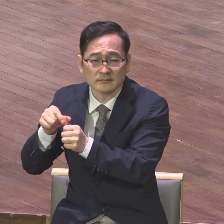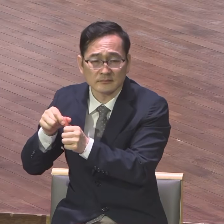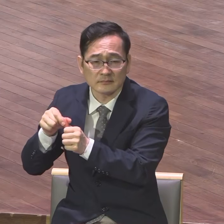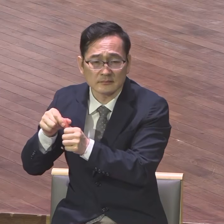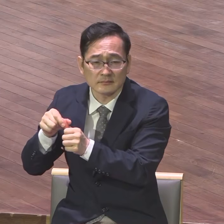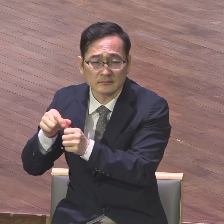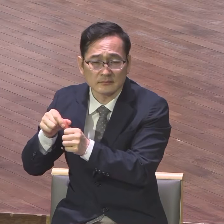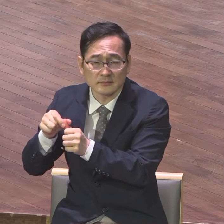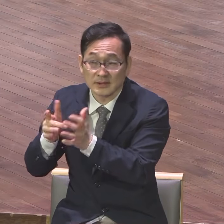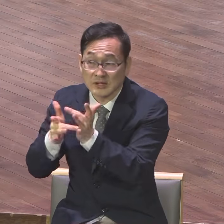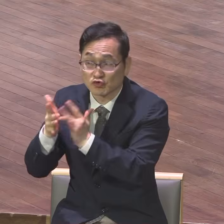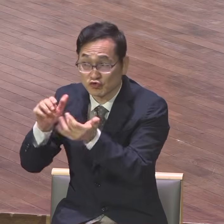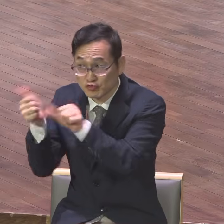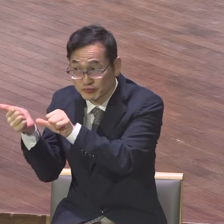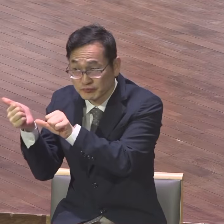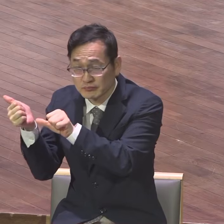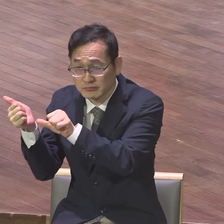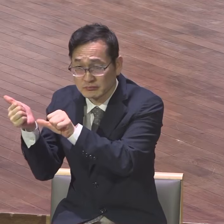주셨다.